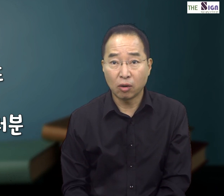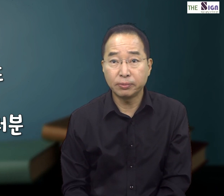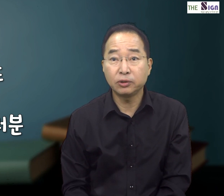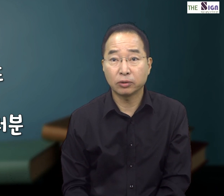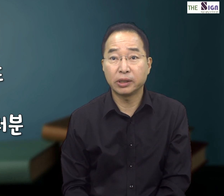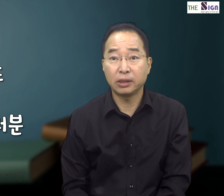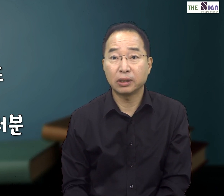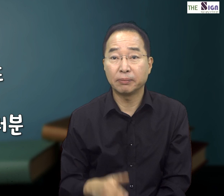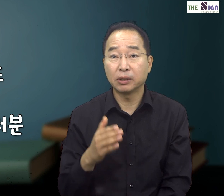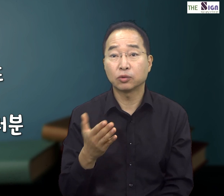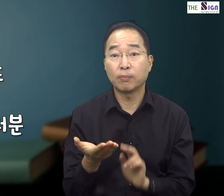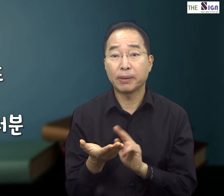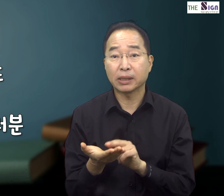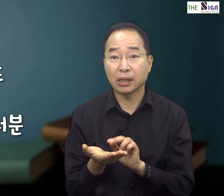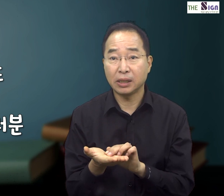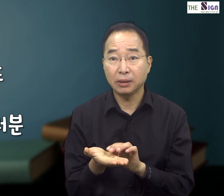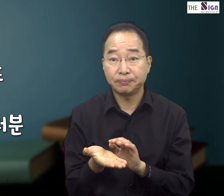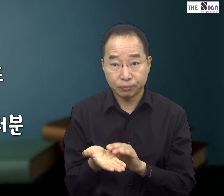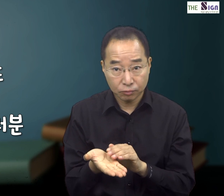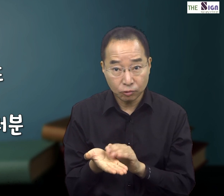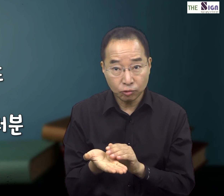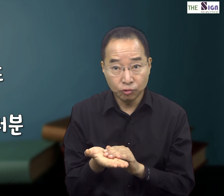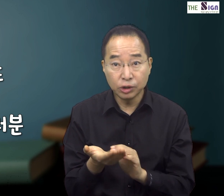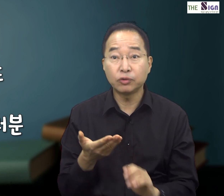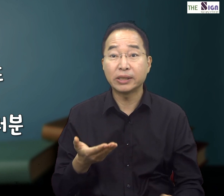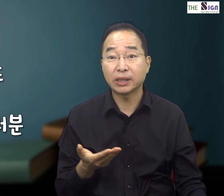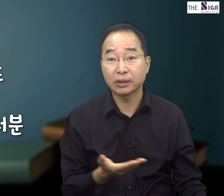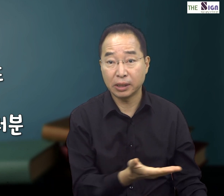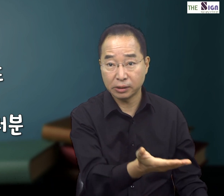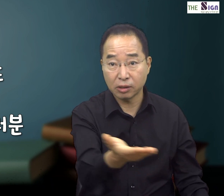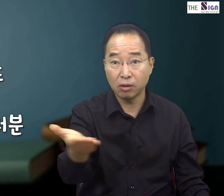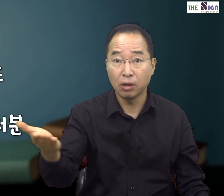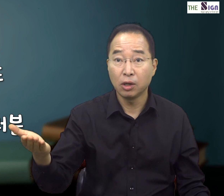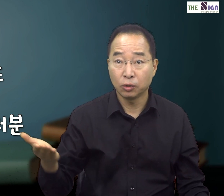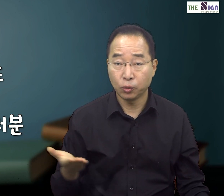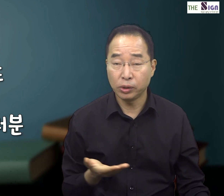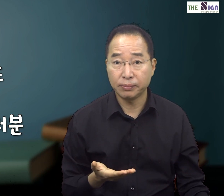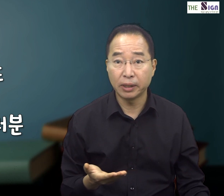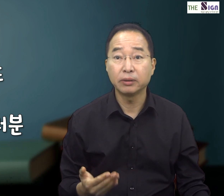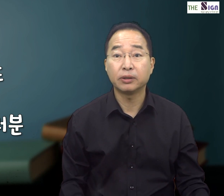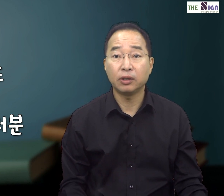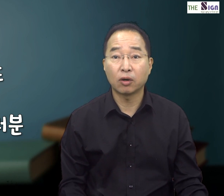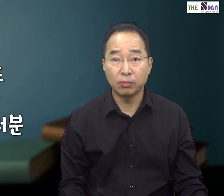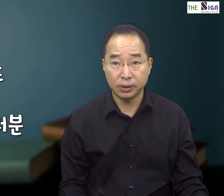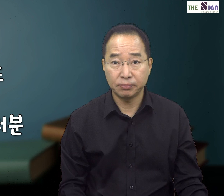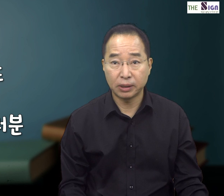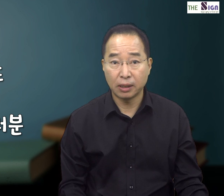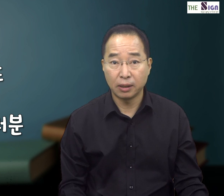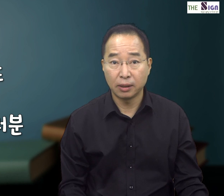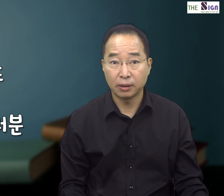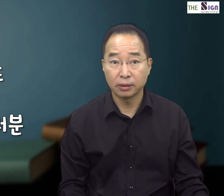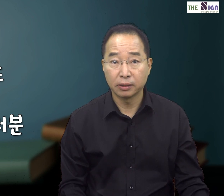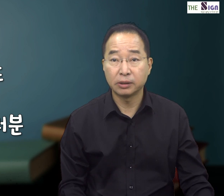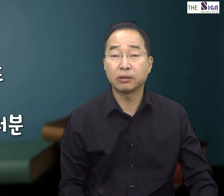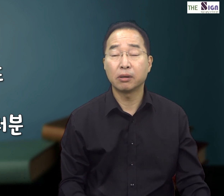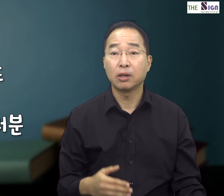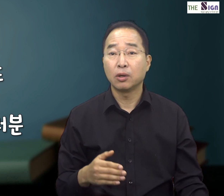여러분은 어떻게 됐냐면 손바닥이 위로 간 상태에서 돌리면 여러분입니다. 그래서